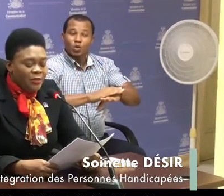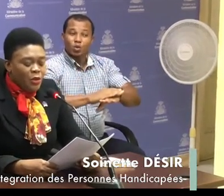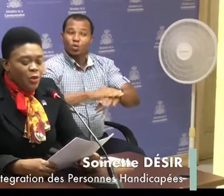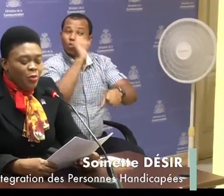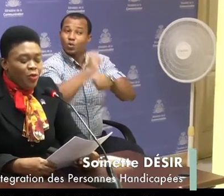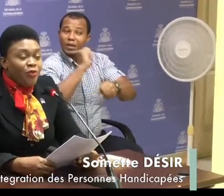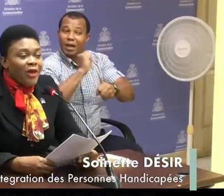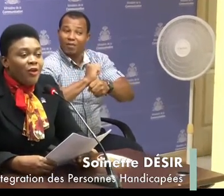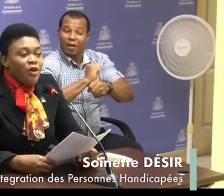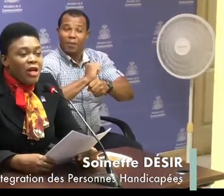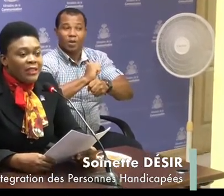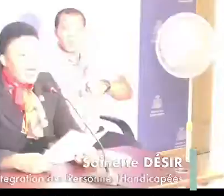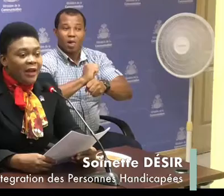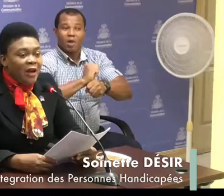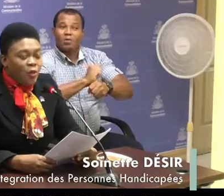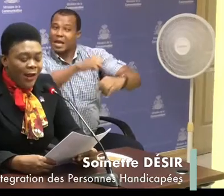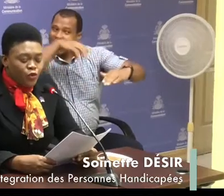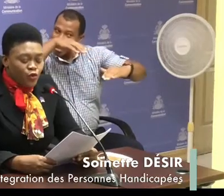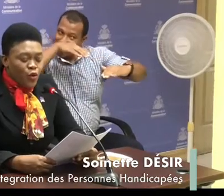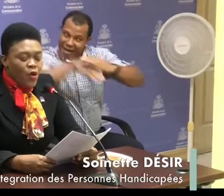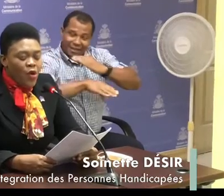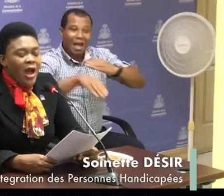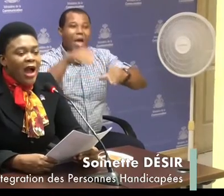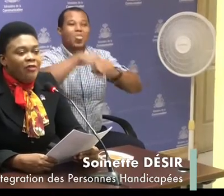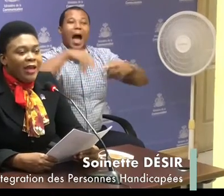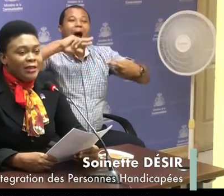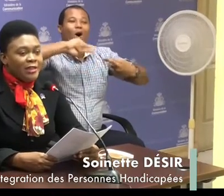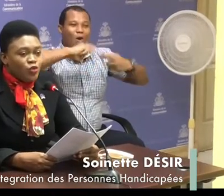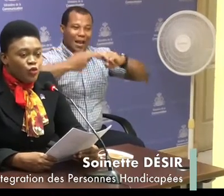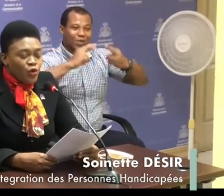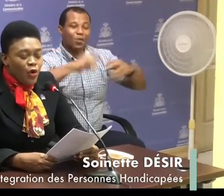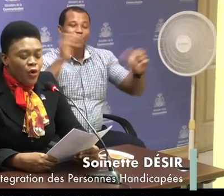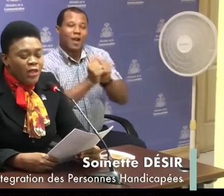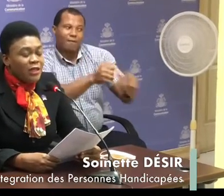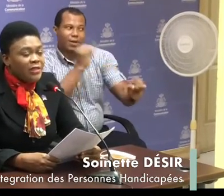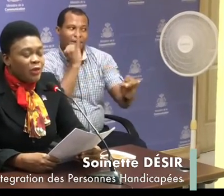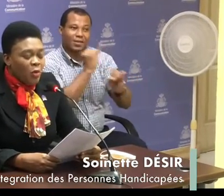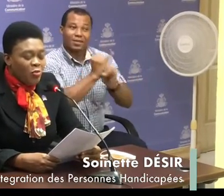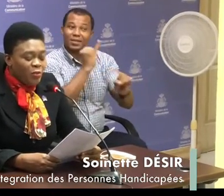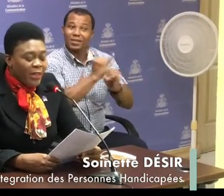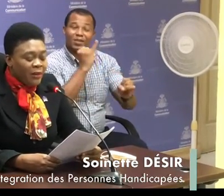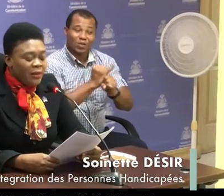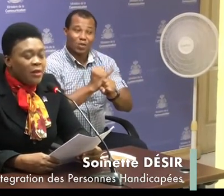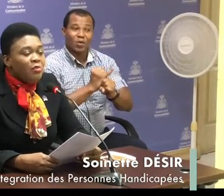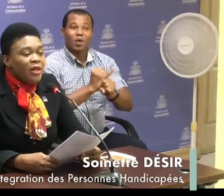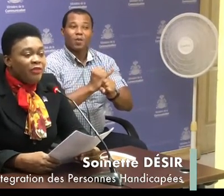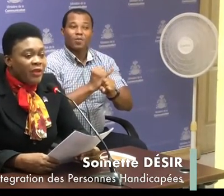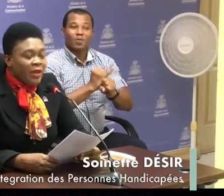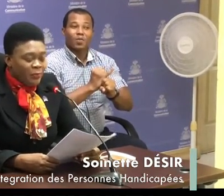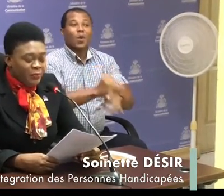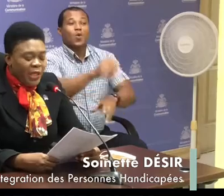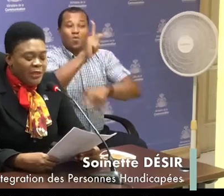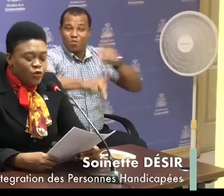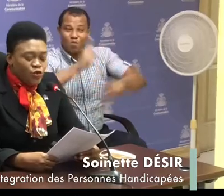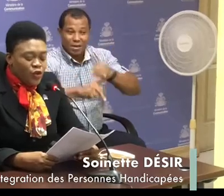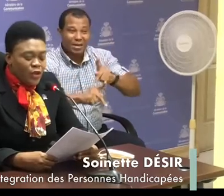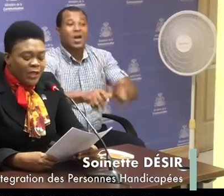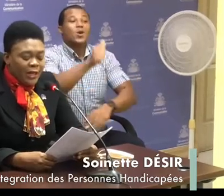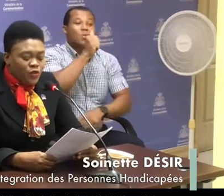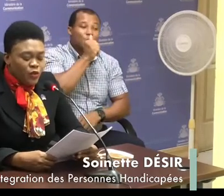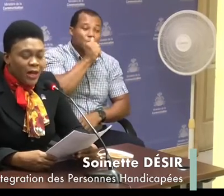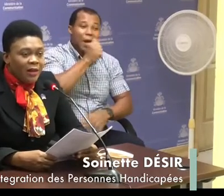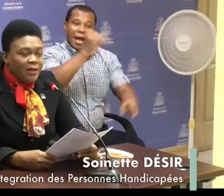Là. Pour faire entrer en relation avec institutions qui sont dans le secteur public, privé,